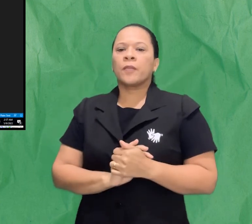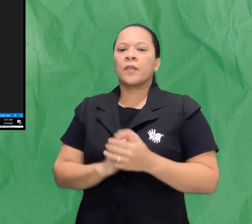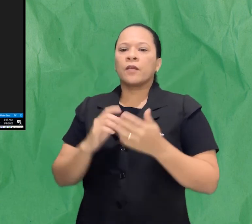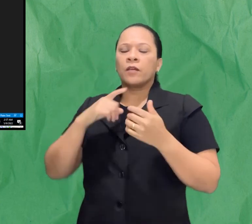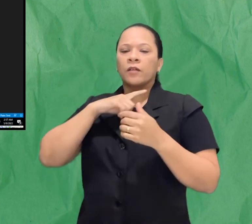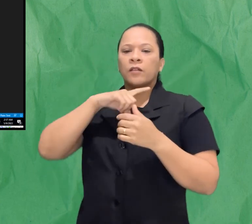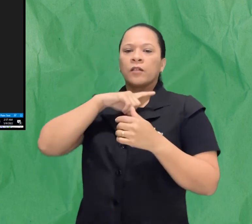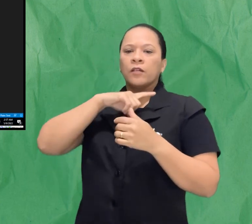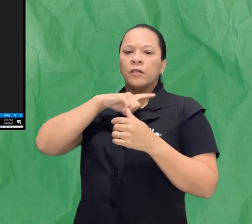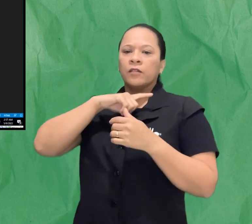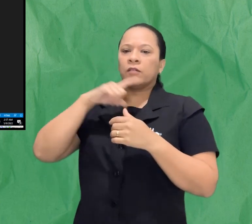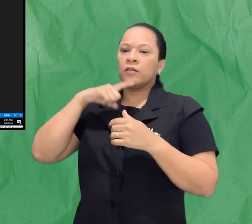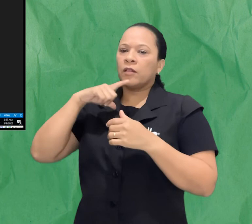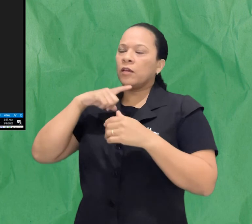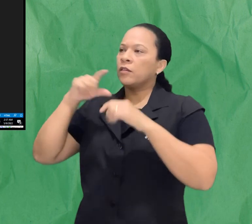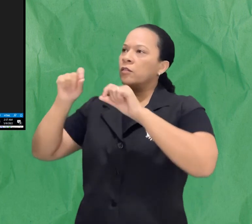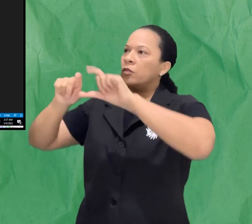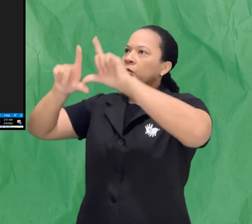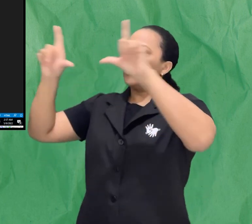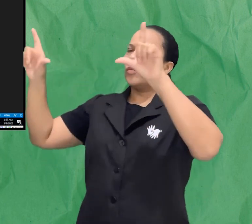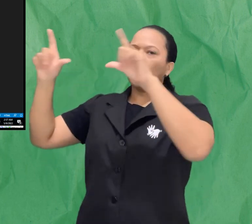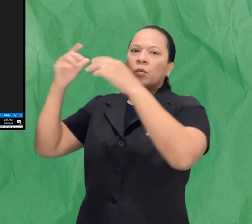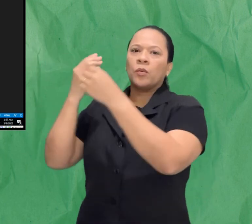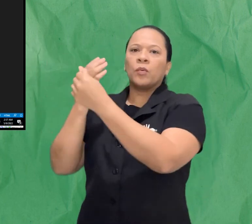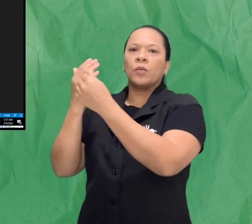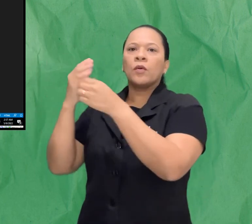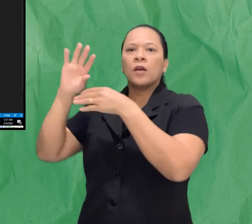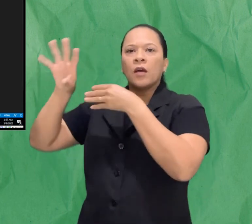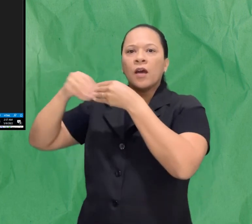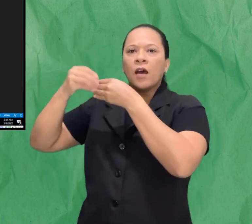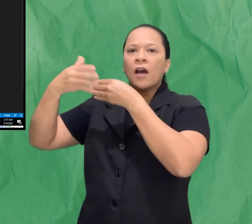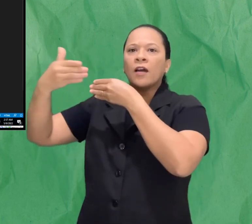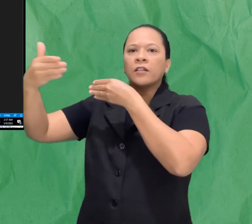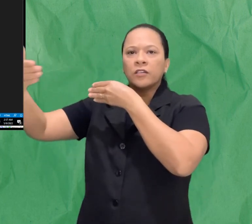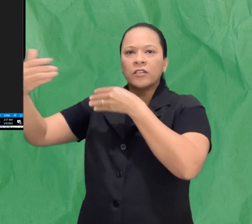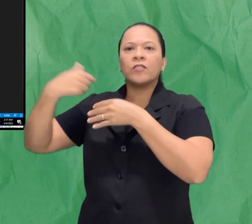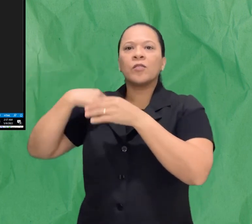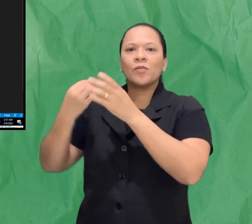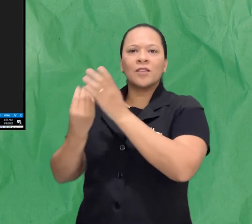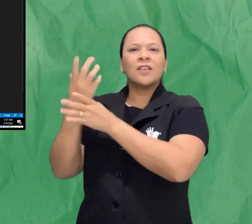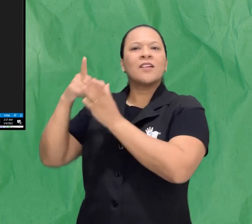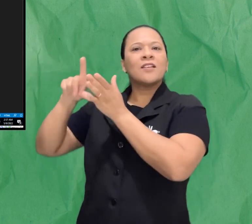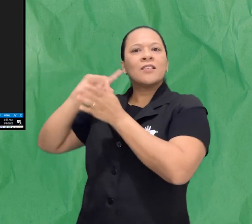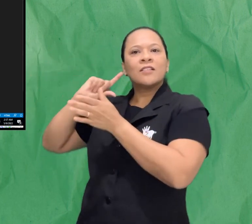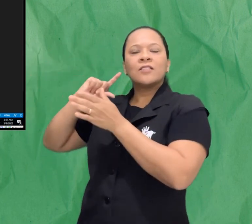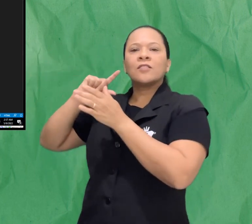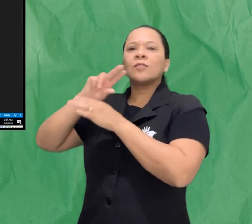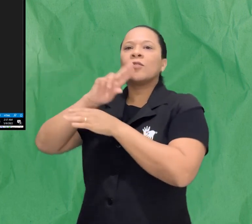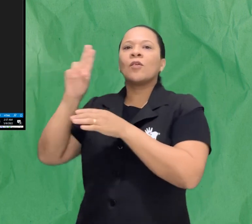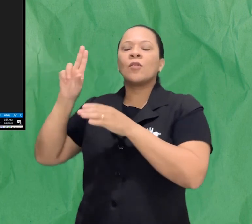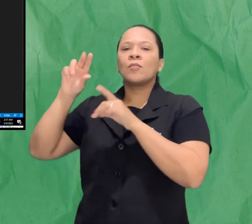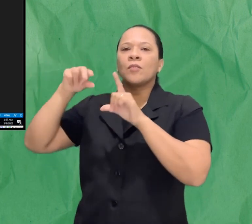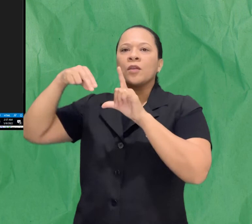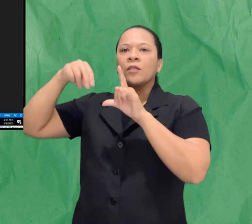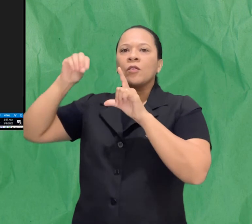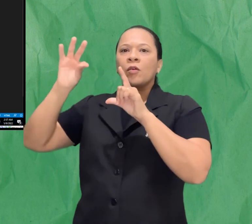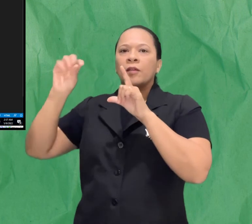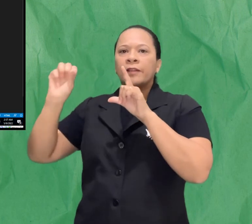Aí ele já tá os arquivos que eu criei aqui. Eu tinha criado o com 3 comandos. Vendo?